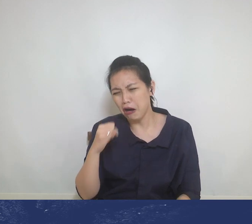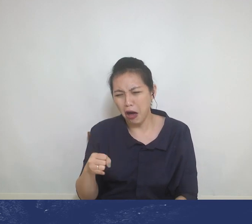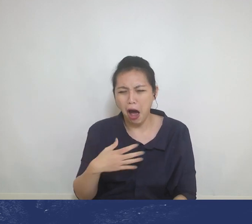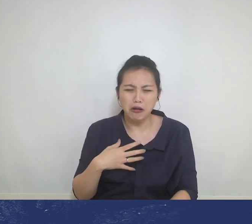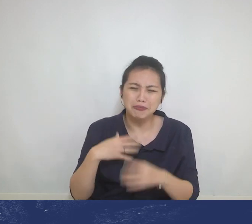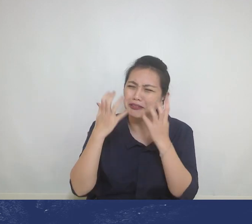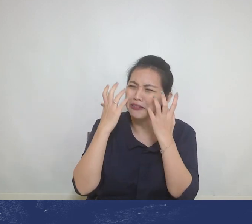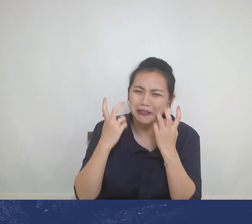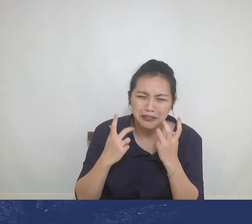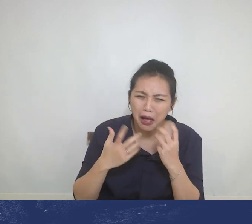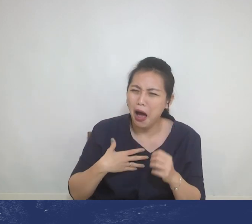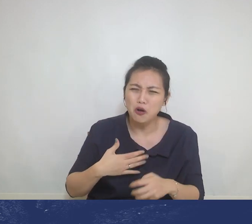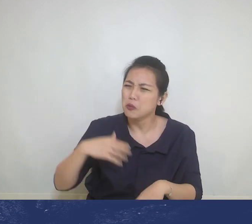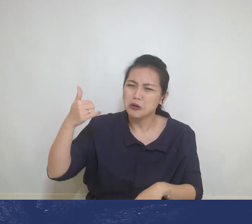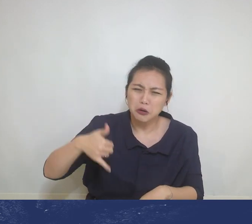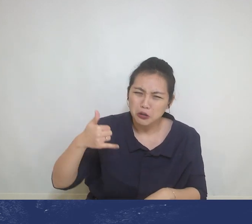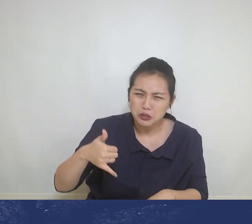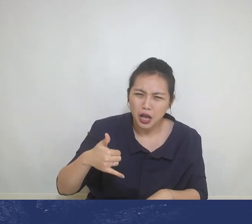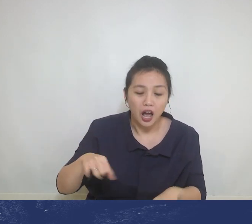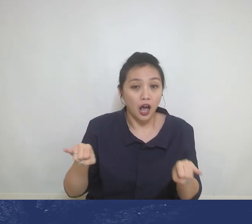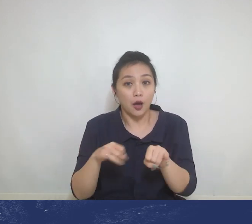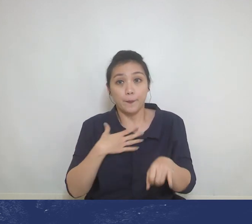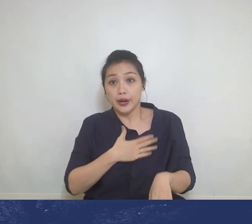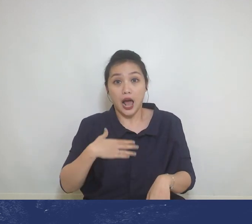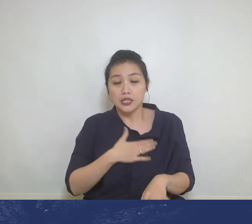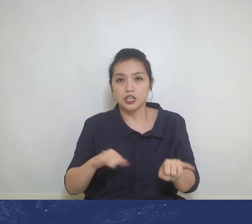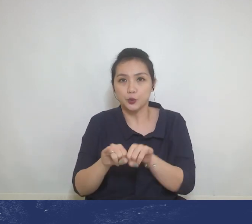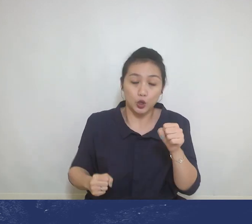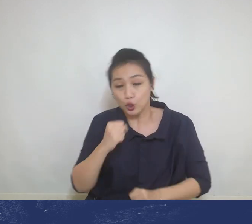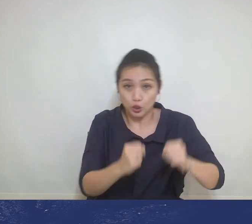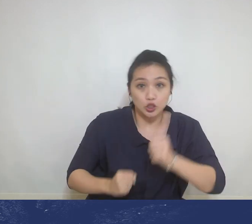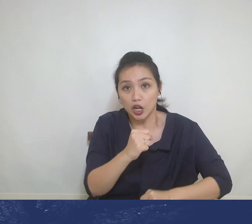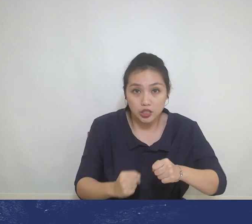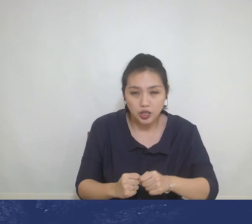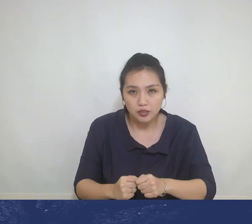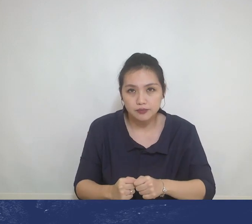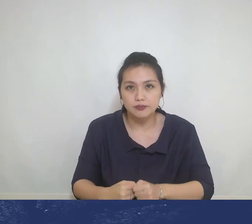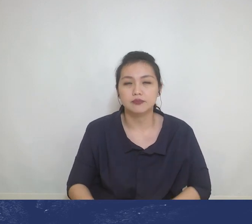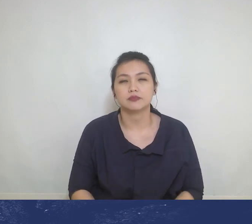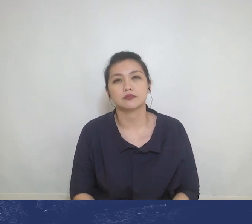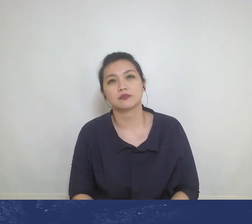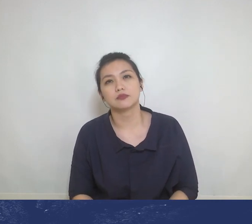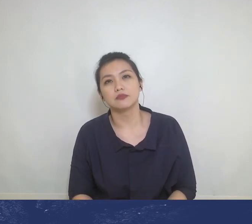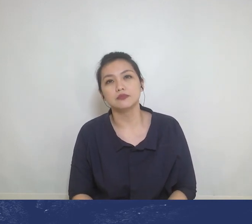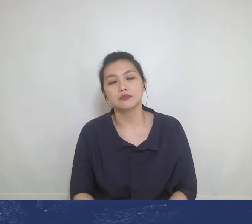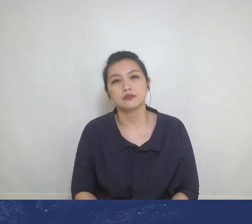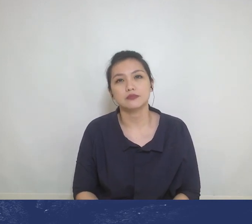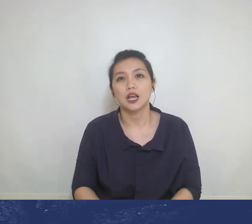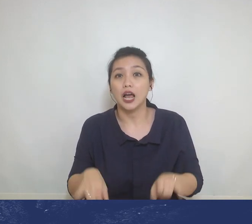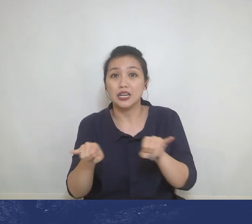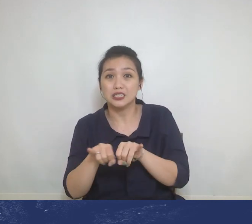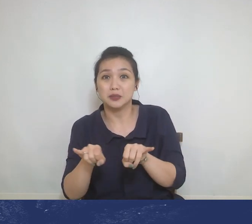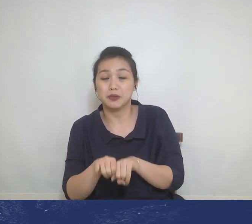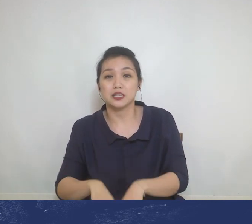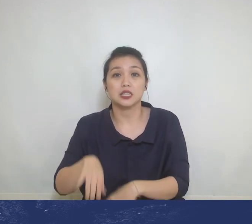ini masih kayak hidup di dalam dosa masa lalu kita dan kita kayak dikejar-kejar oleh, yang saya percaya detik di mana dia itu lari, dia ini